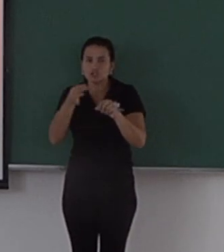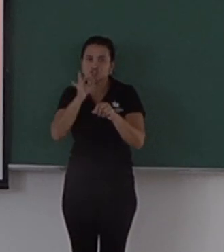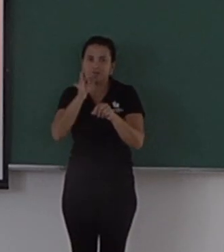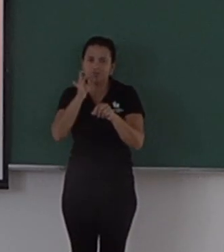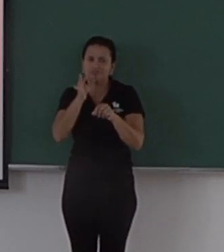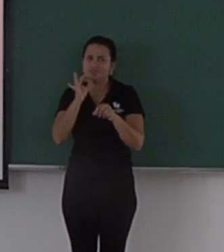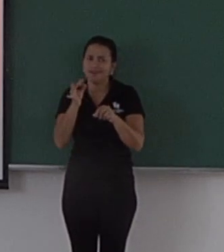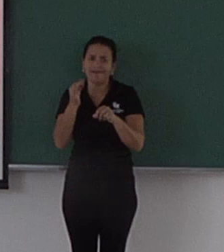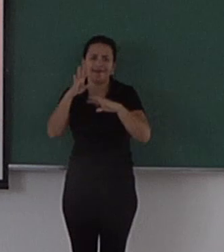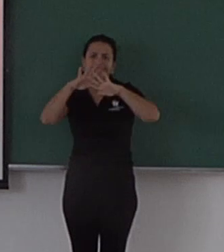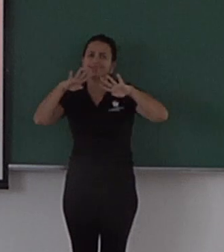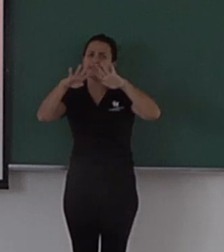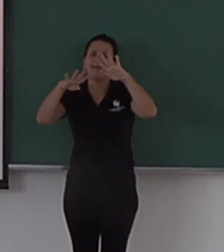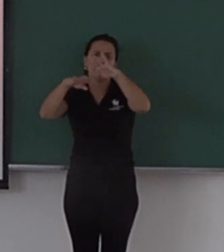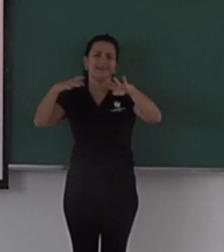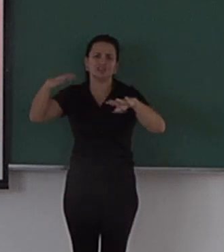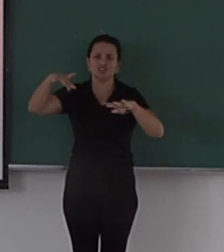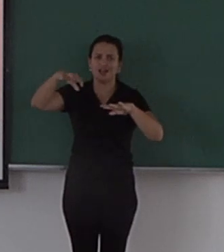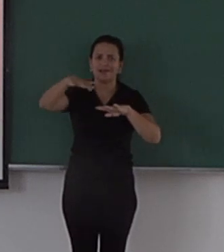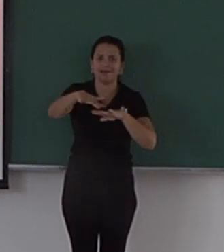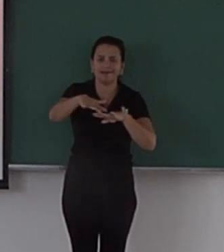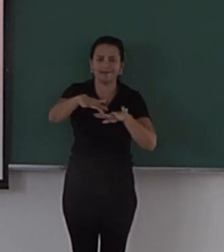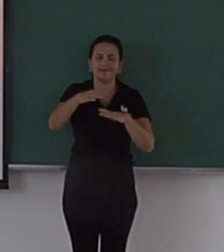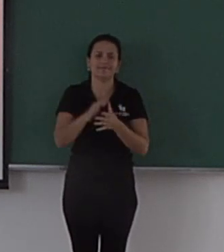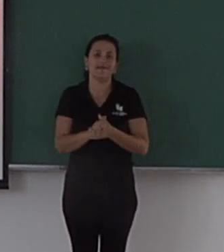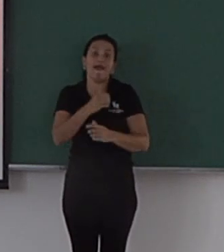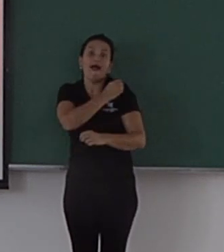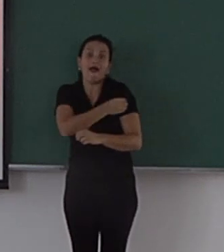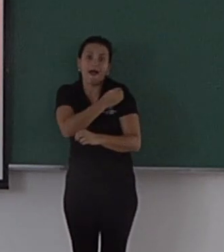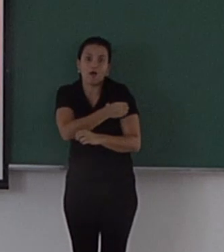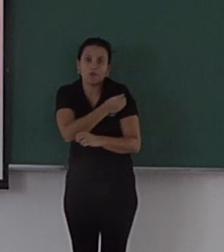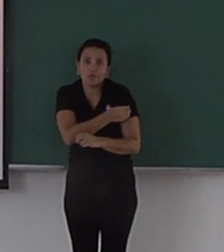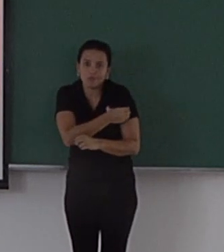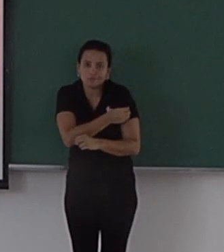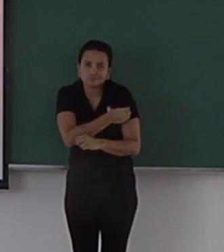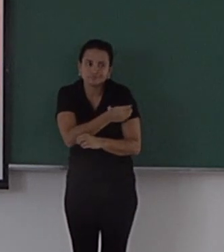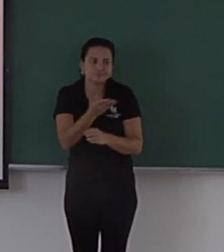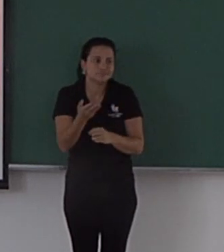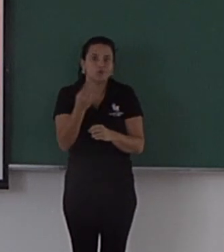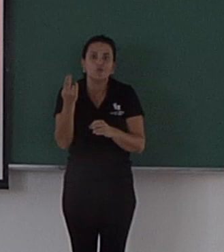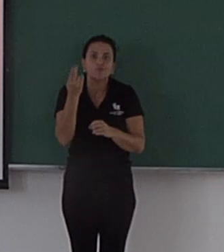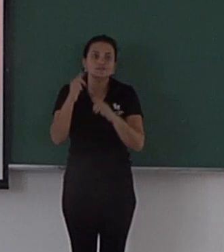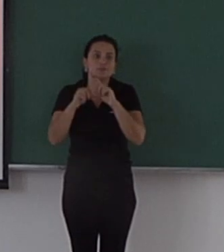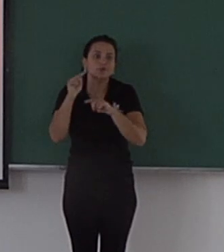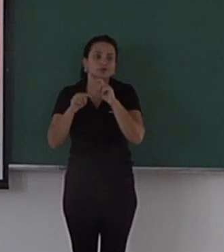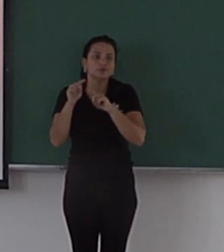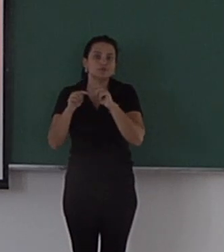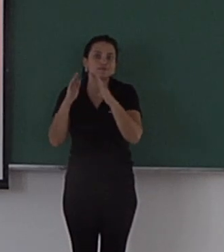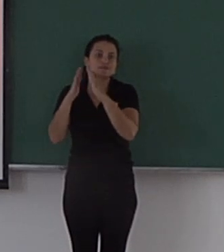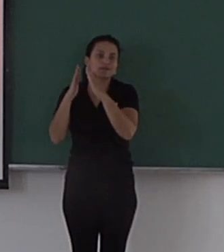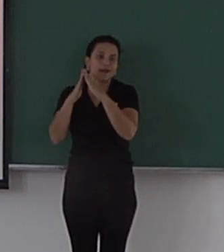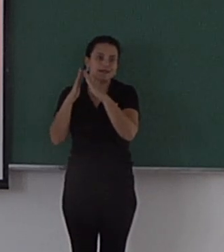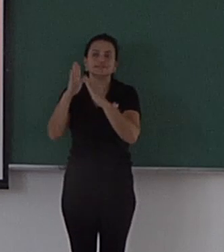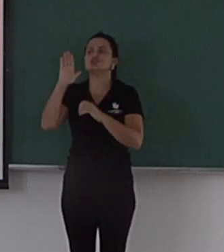aranha, uma infinidade. Álcool, água oxigenada, vocês imaginam a quantidade. Eu vi uma história já da pessoa